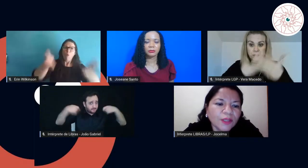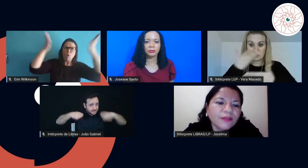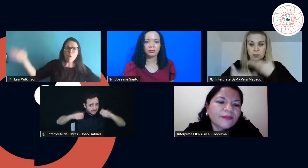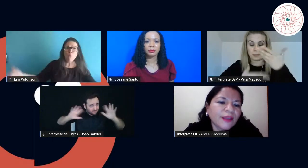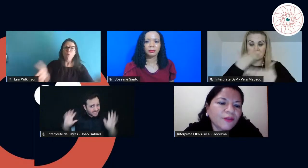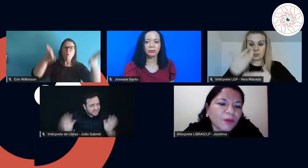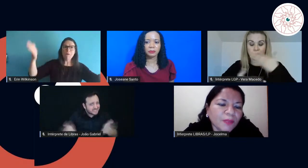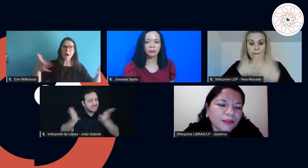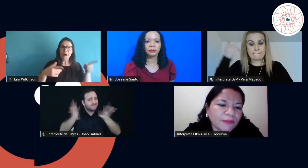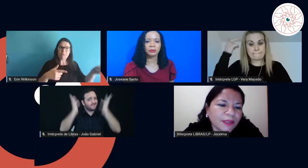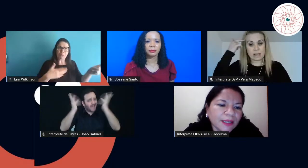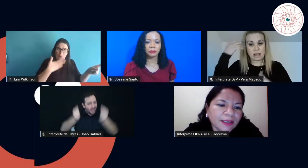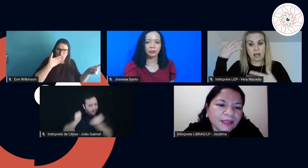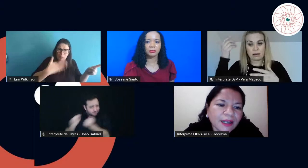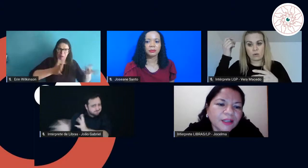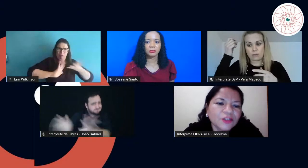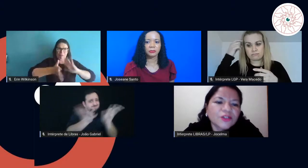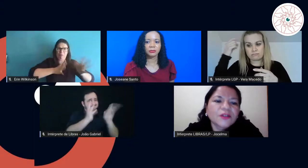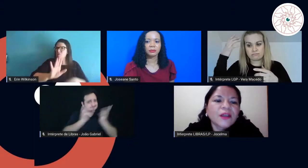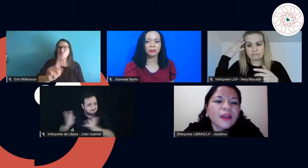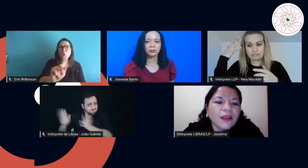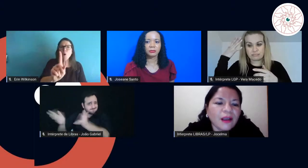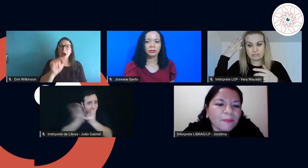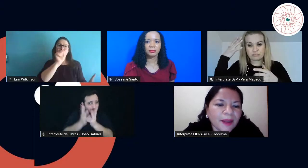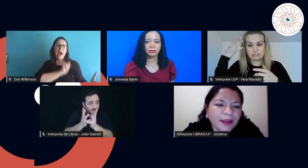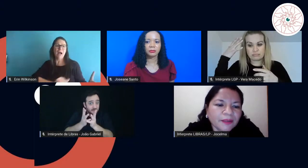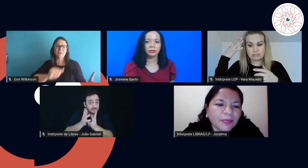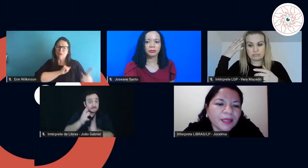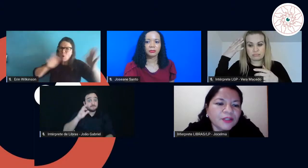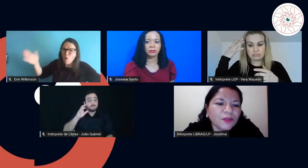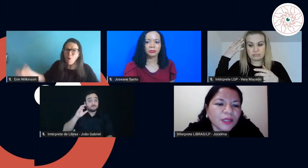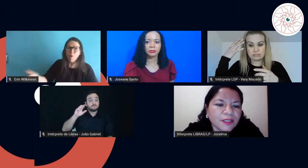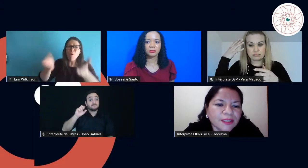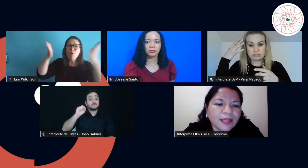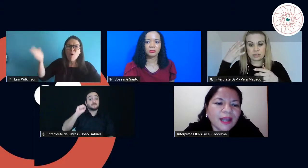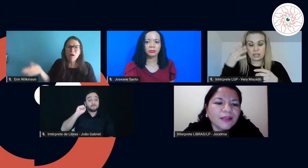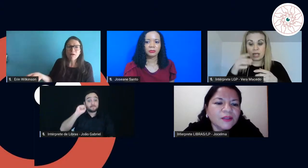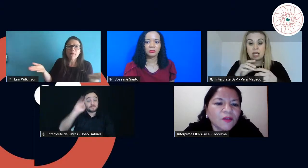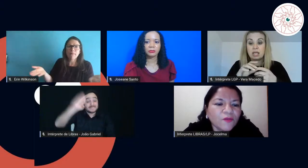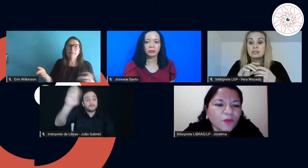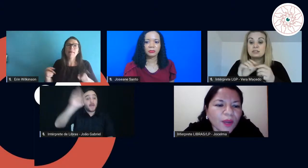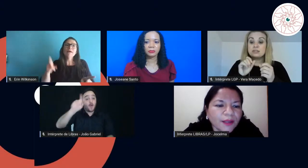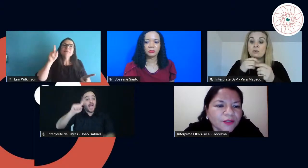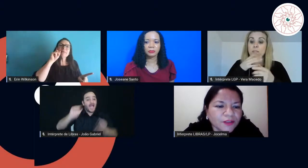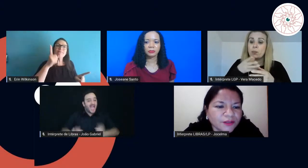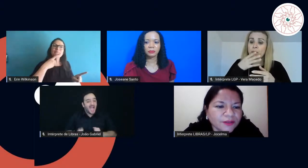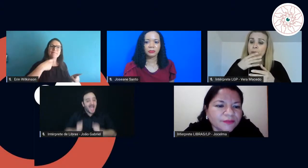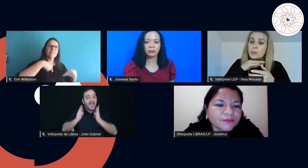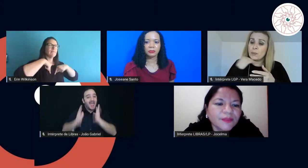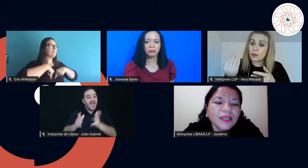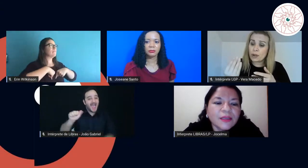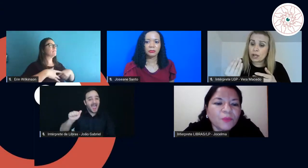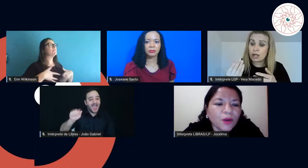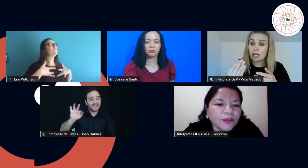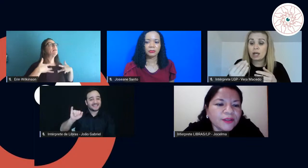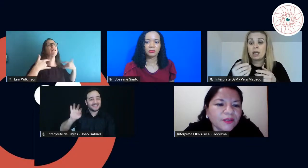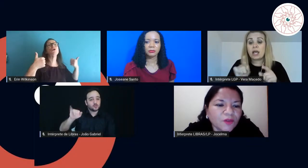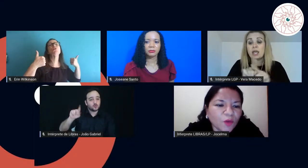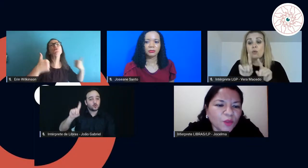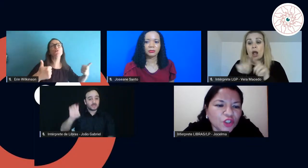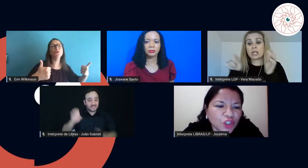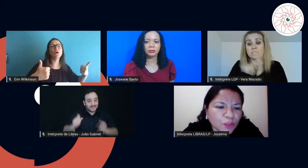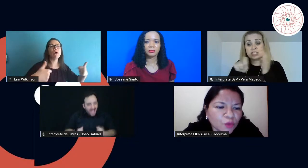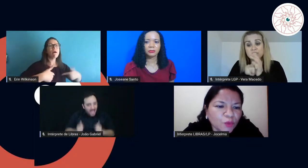uma mentalidade aberta paraa questão da língua de sinais, são fluentes e que podem servir como